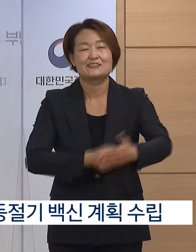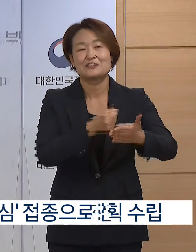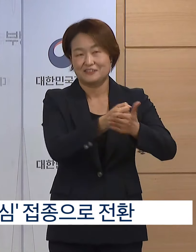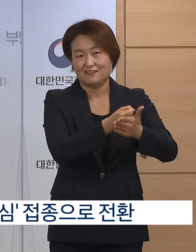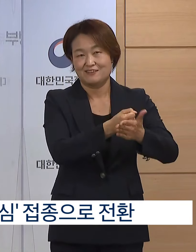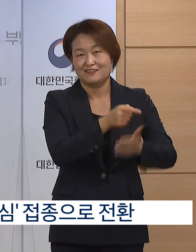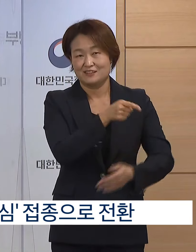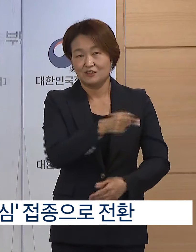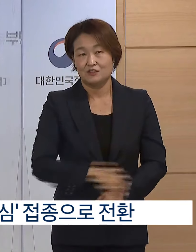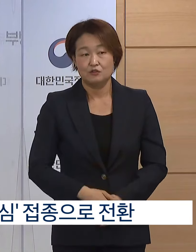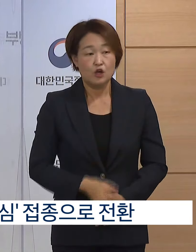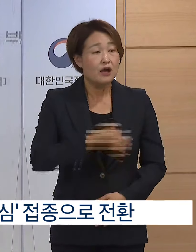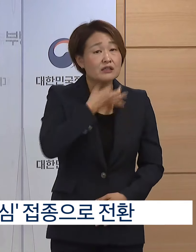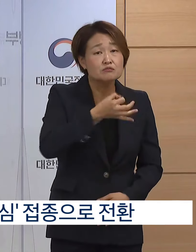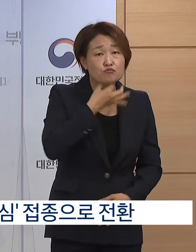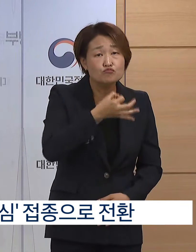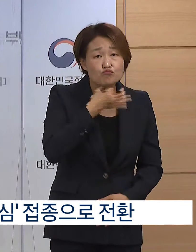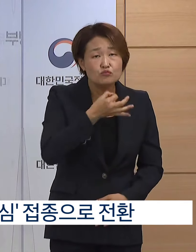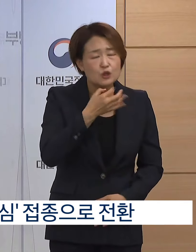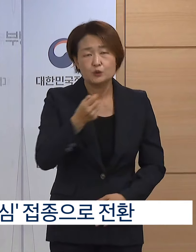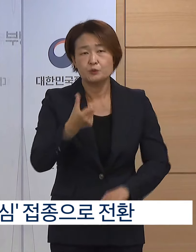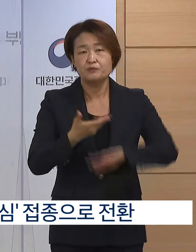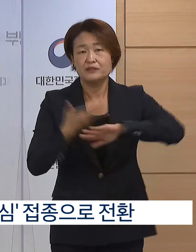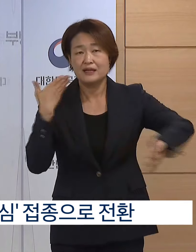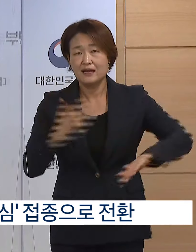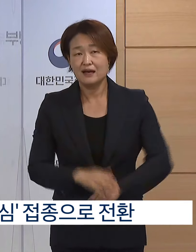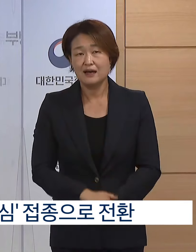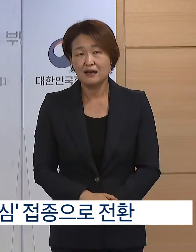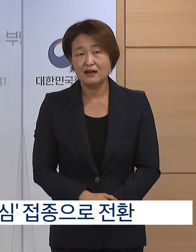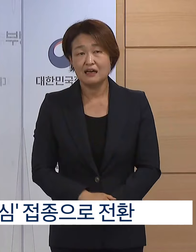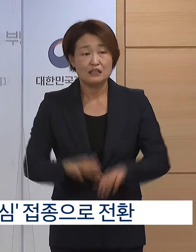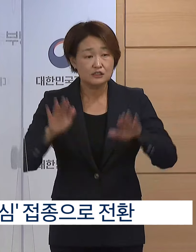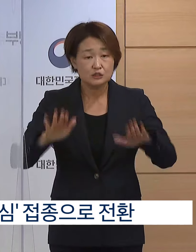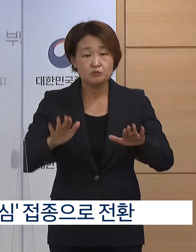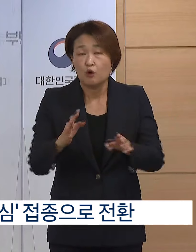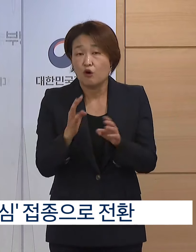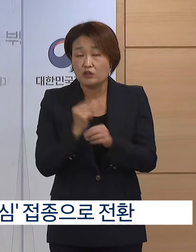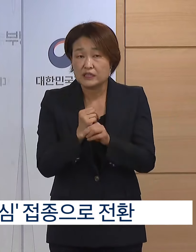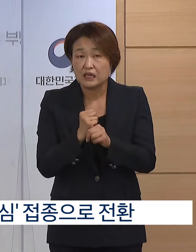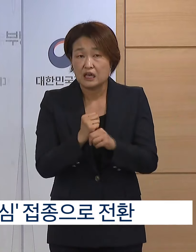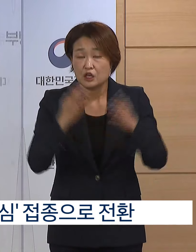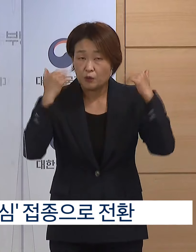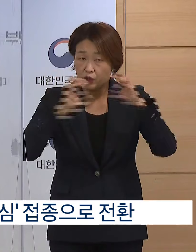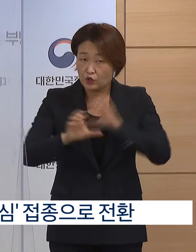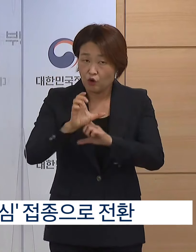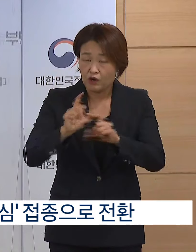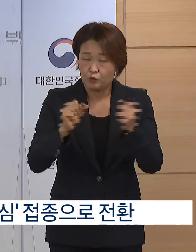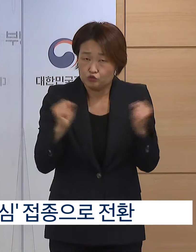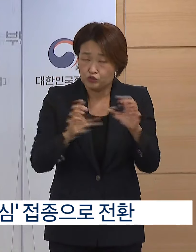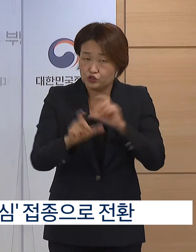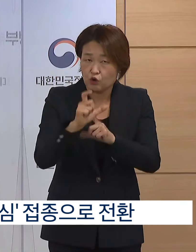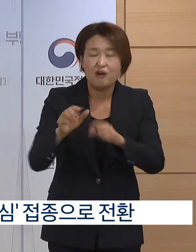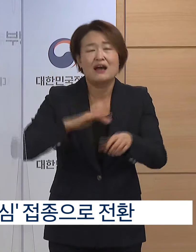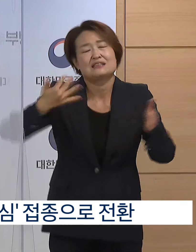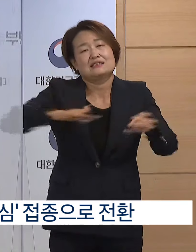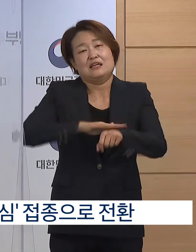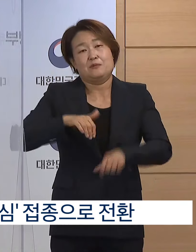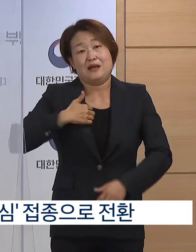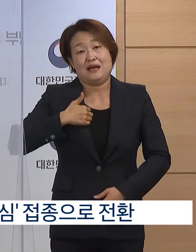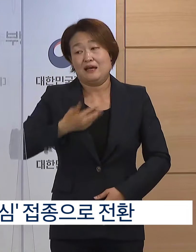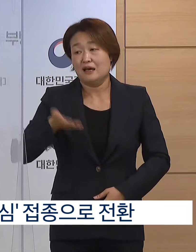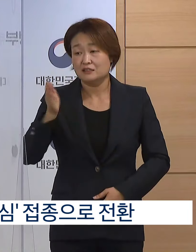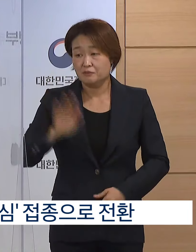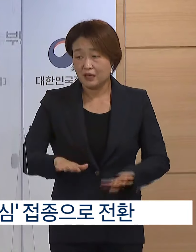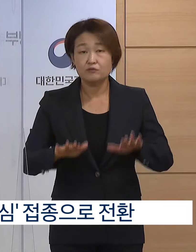코로나19는 인플루엔자와 달리 계절에 따른 유행 경향이 아직 뚜렷하지 않지만 유행 변이에 맞게